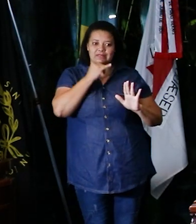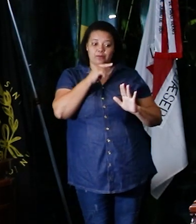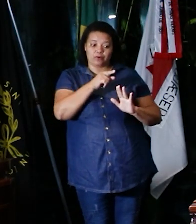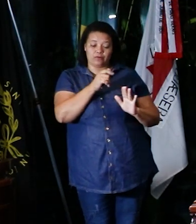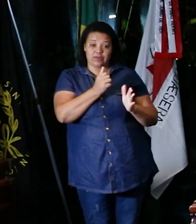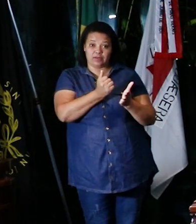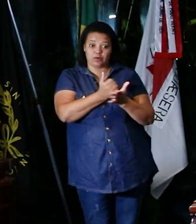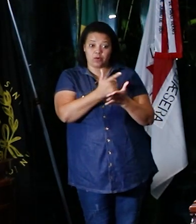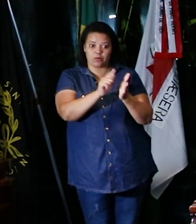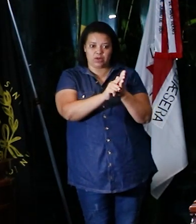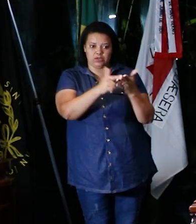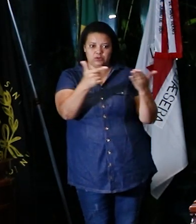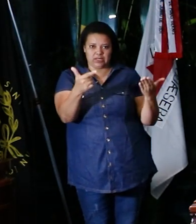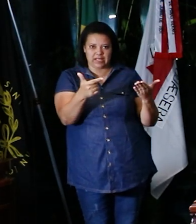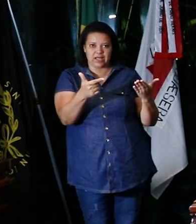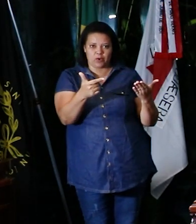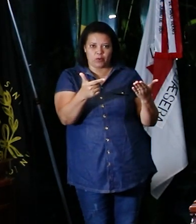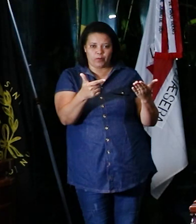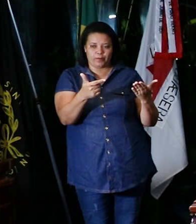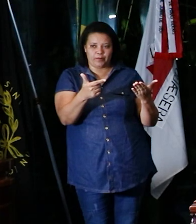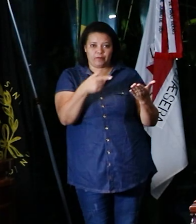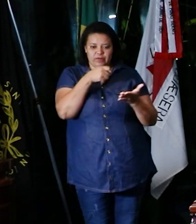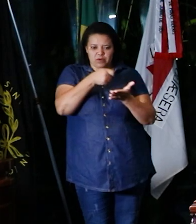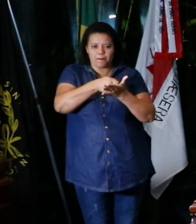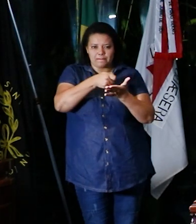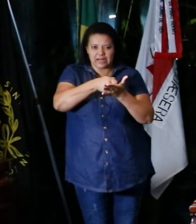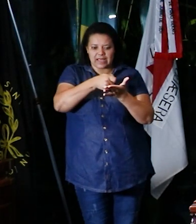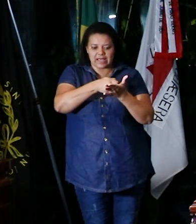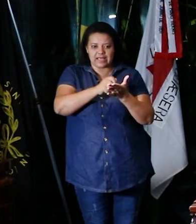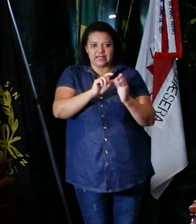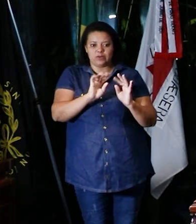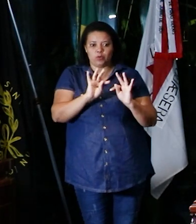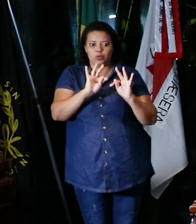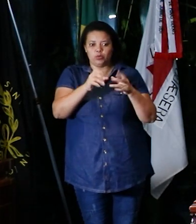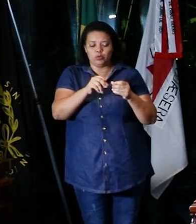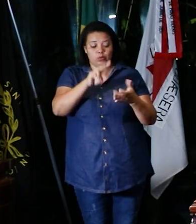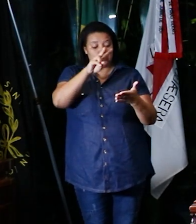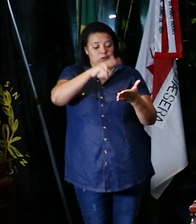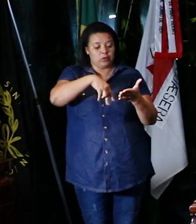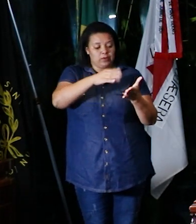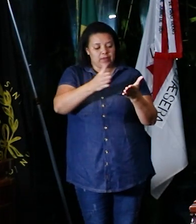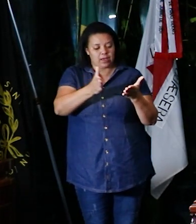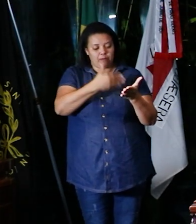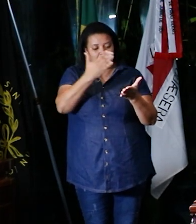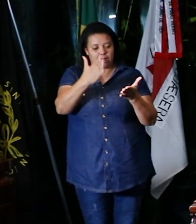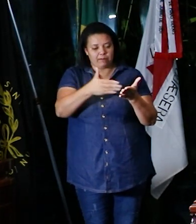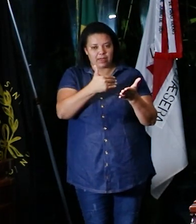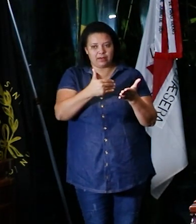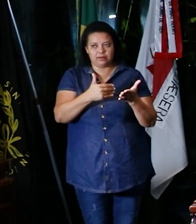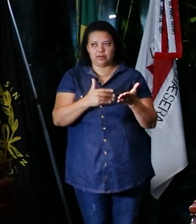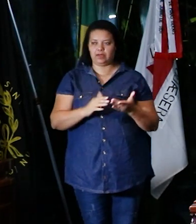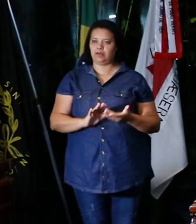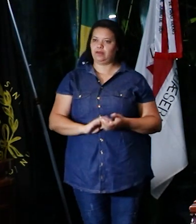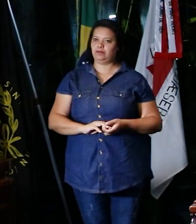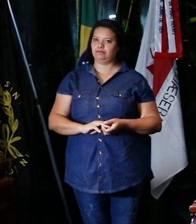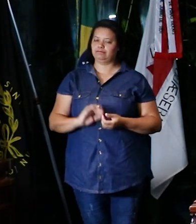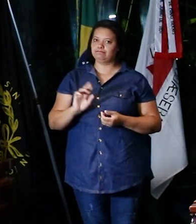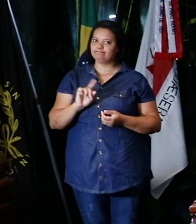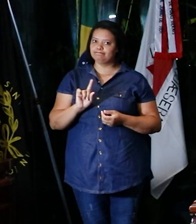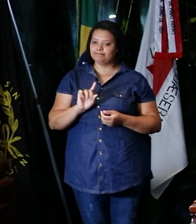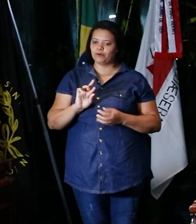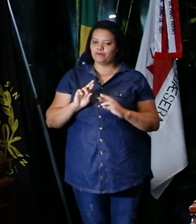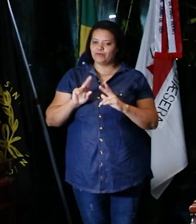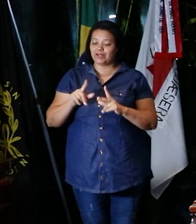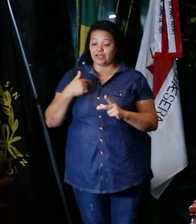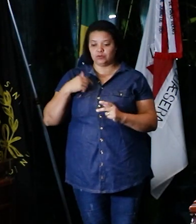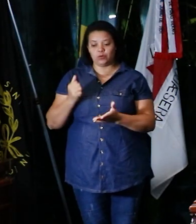um jornal, se sente obrigado a ler tudo que está nele? Ah, é diferente.